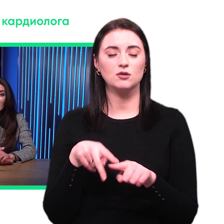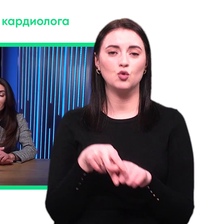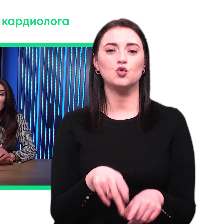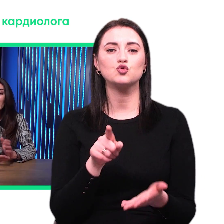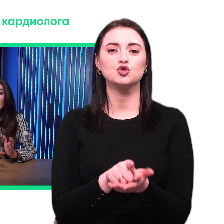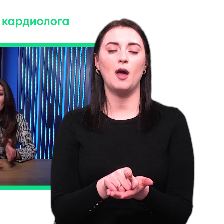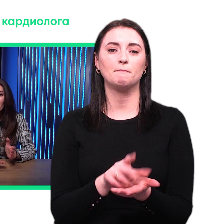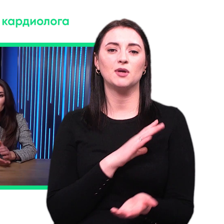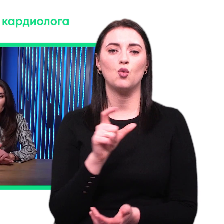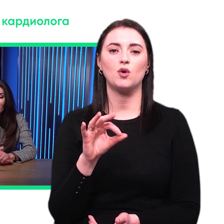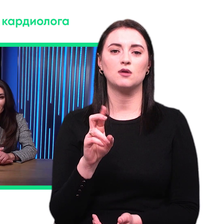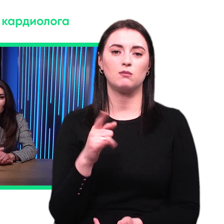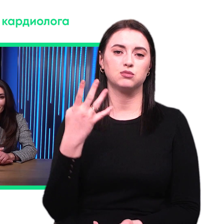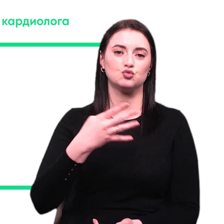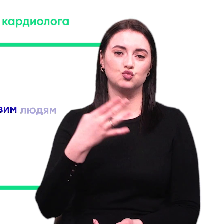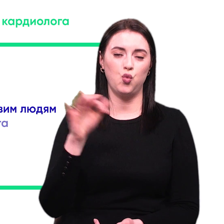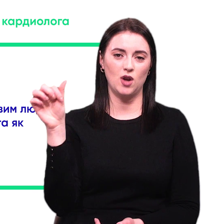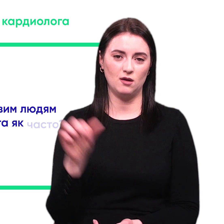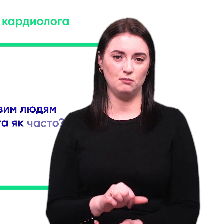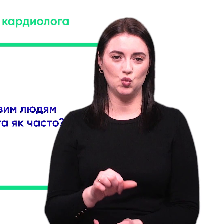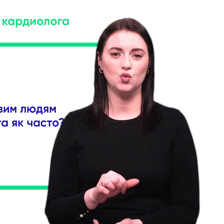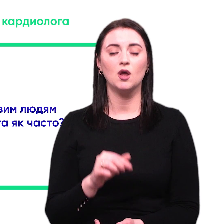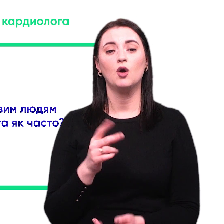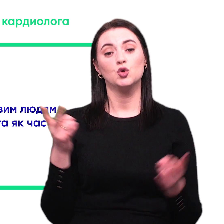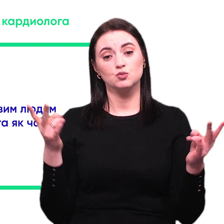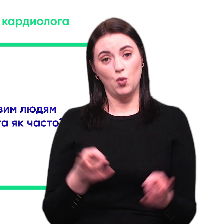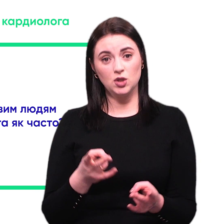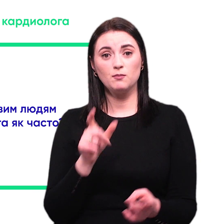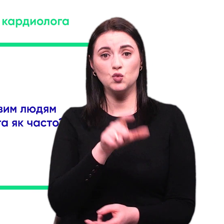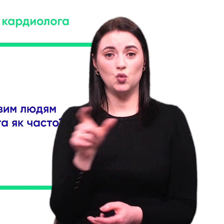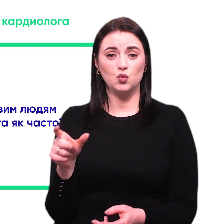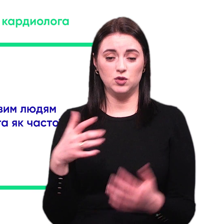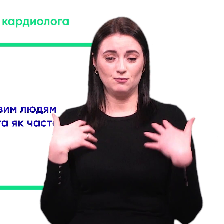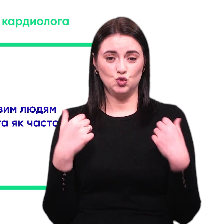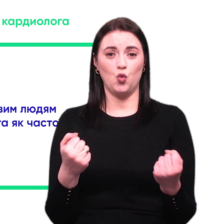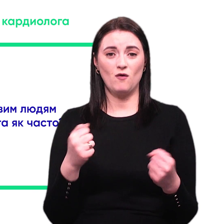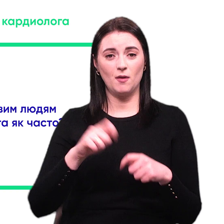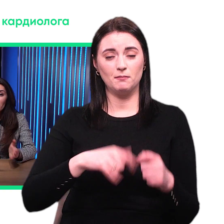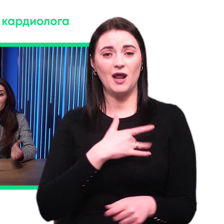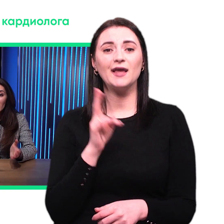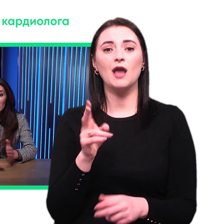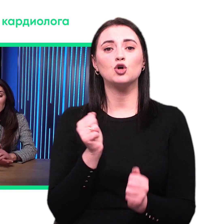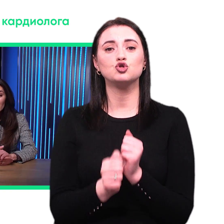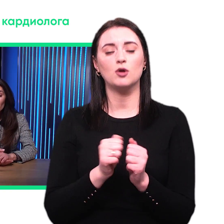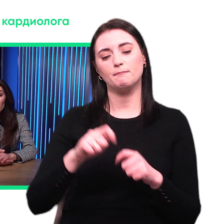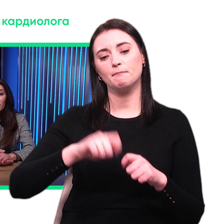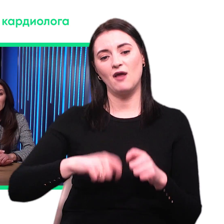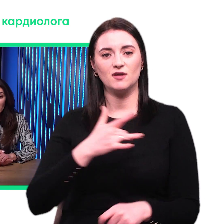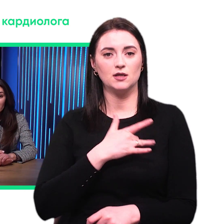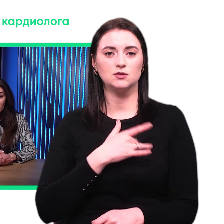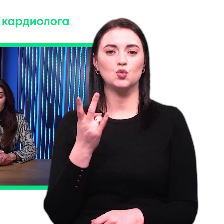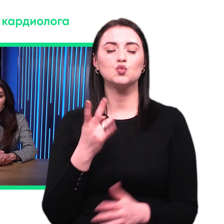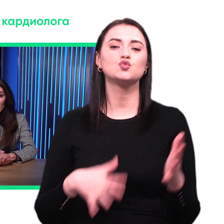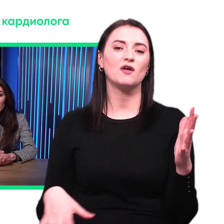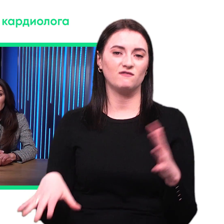должна составлять хотя бы 40 минут. Чи потрібно здоровим людям перевіряти серце? А як часто? Проверять сердце нужно